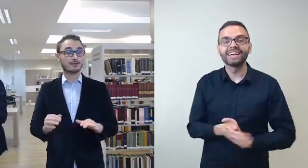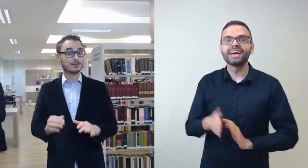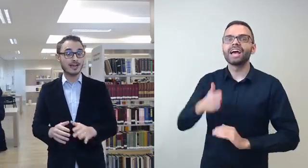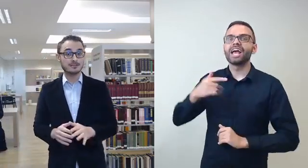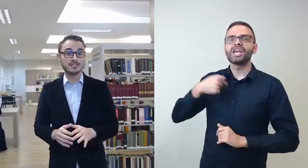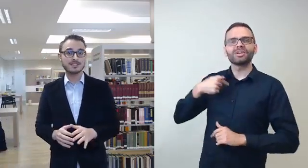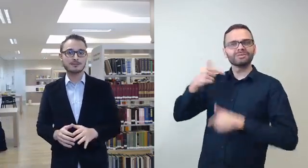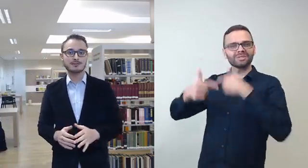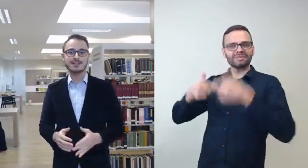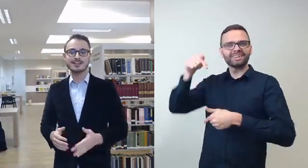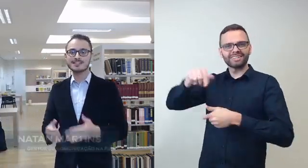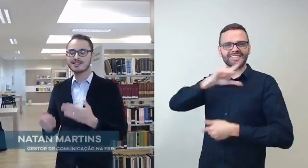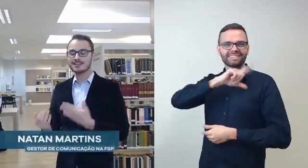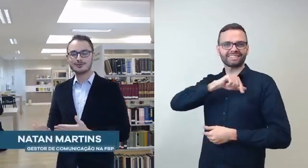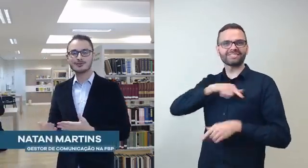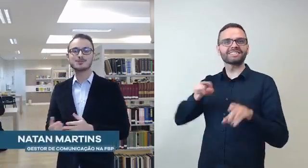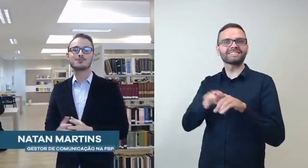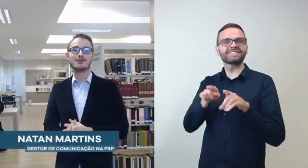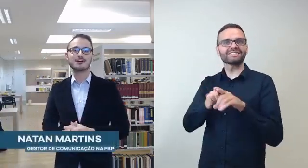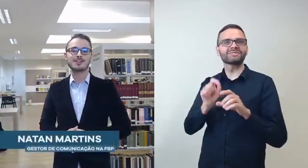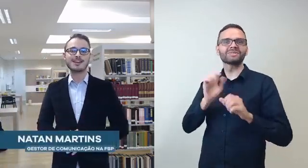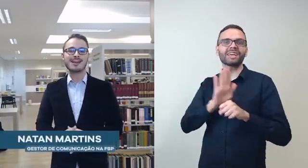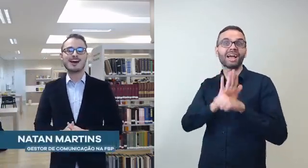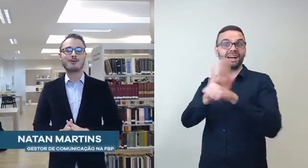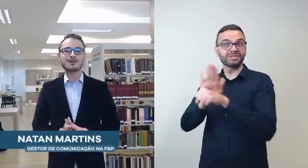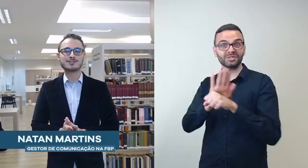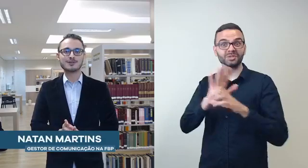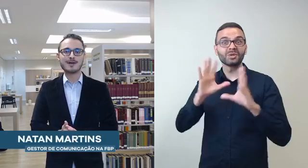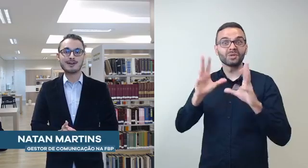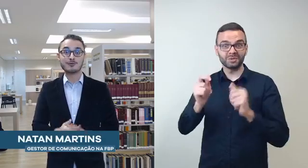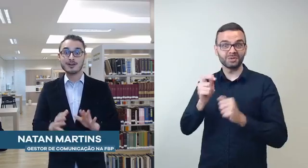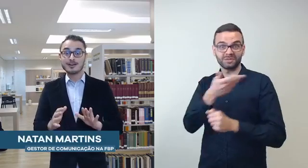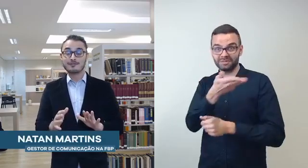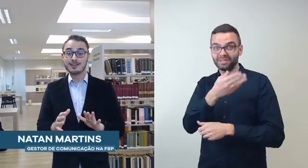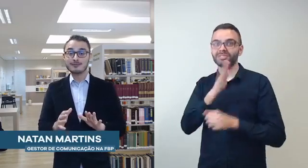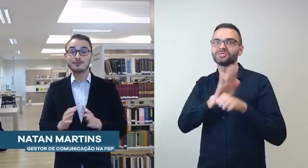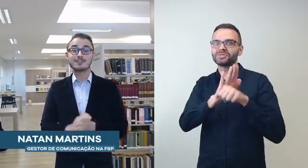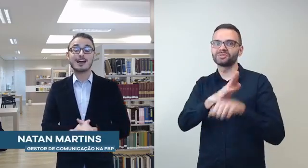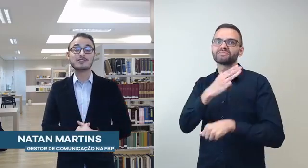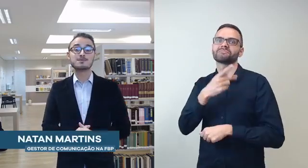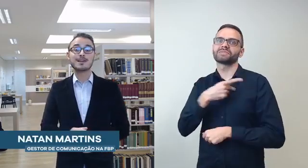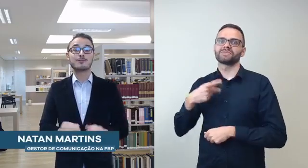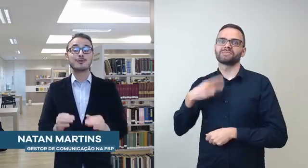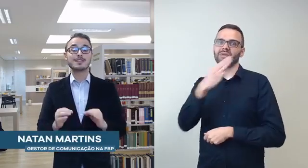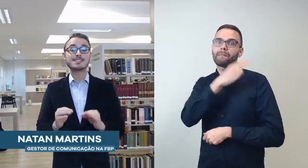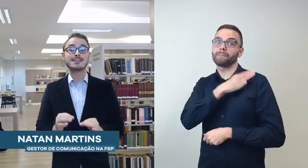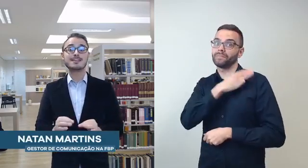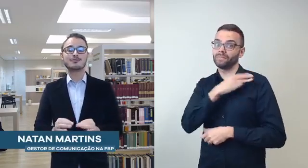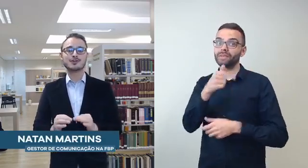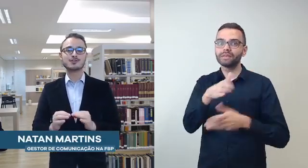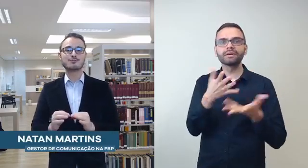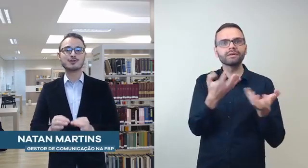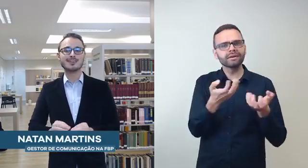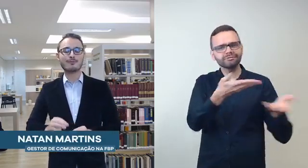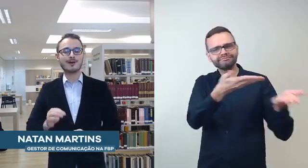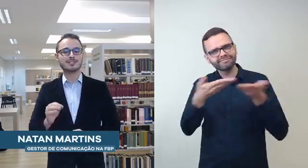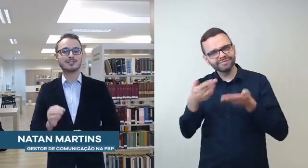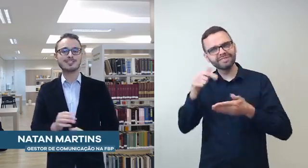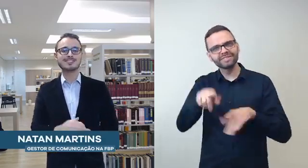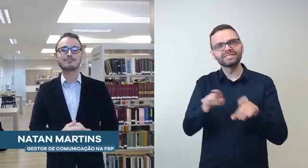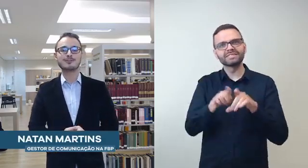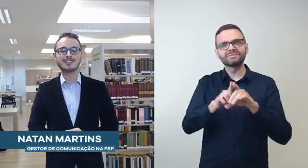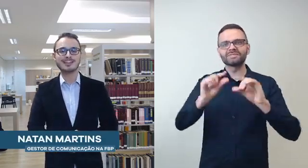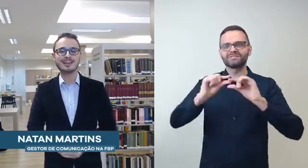na Faculdade Batista Pioneira, que está dando todo o suporte ao Pastor Marco. Venho convidá-los para conhecerem o nosso portal